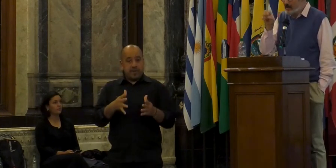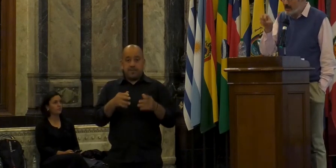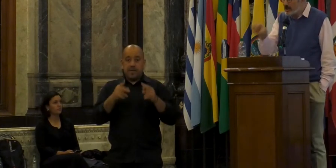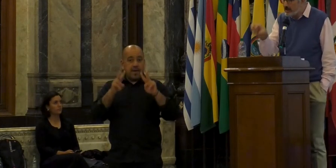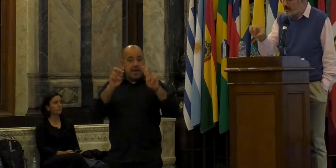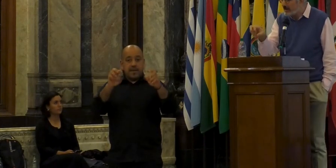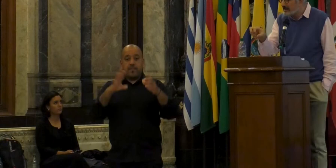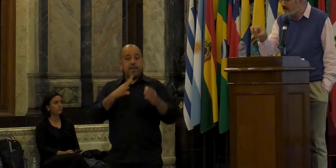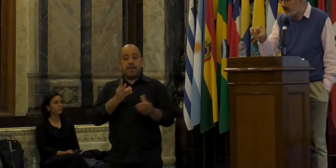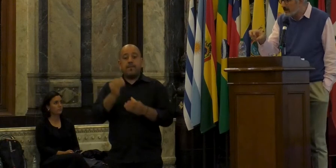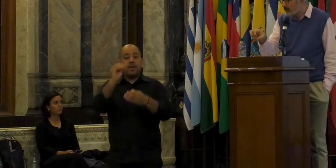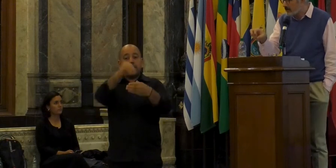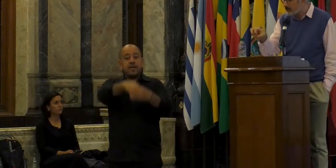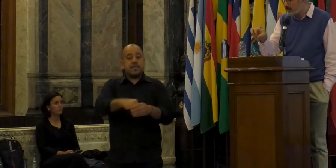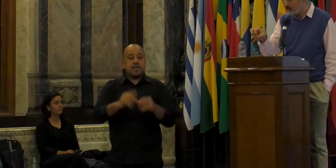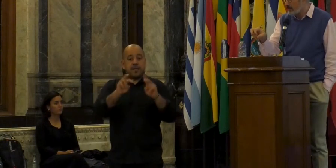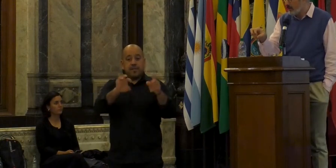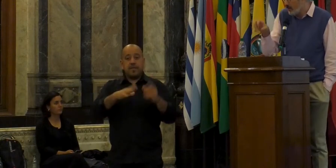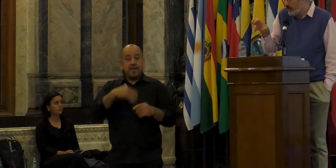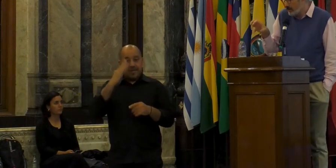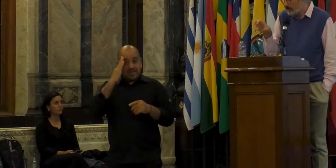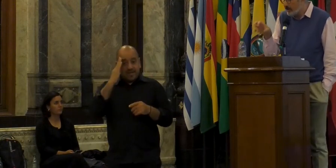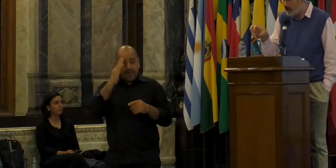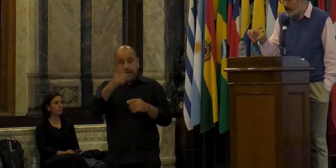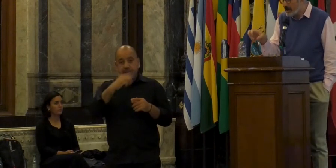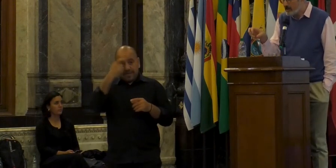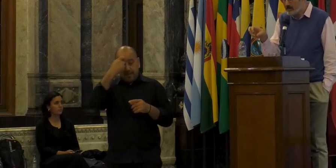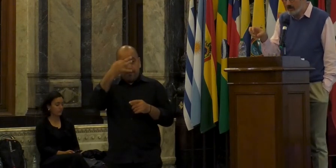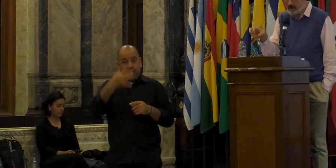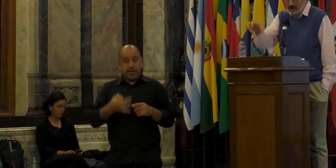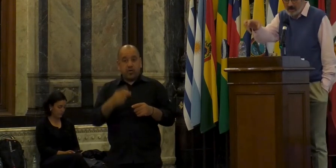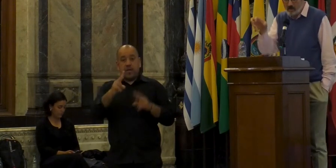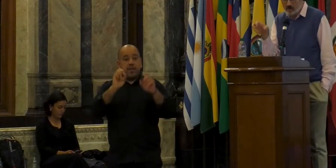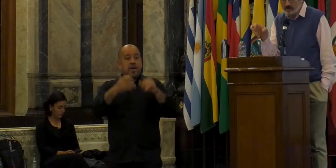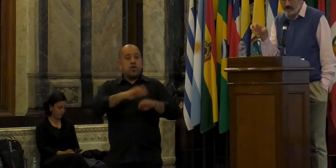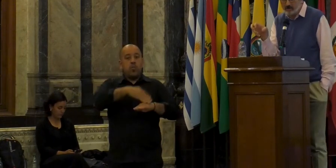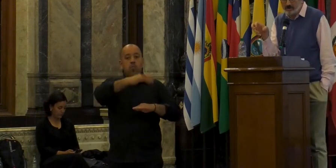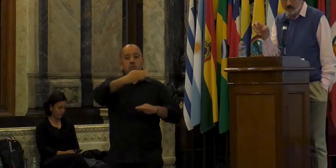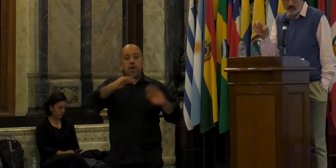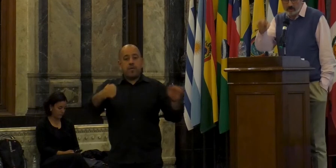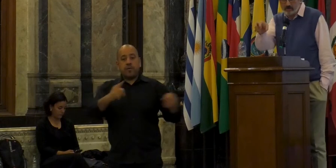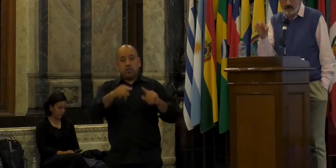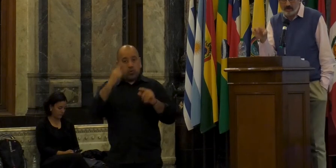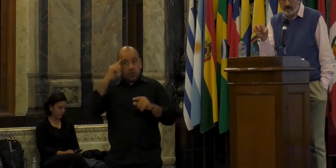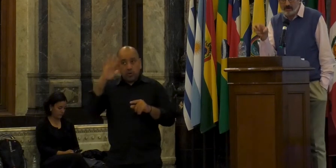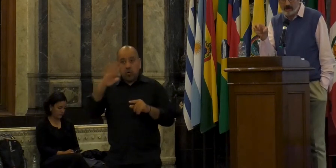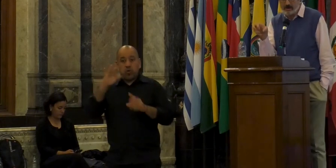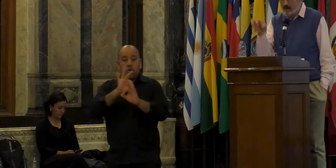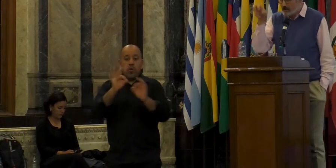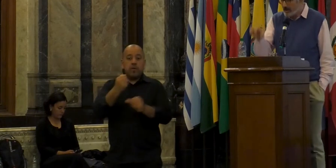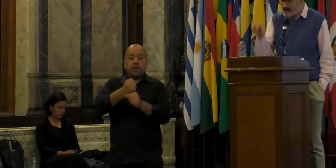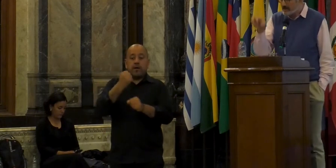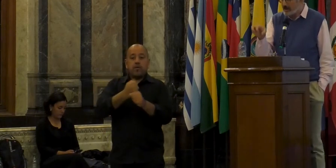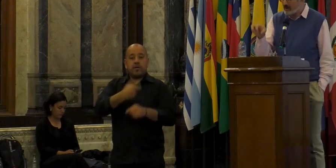la intervención de saberes expertos como los del mobiliario, pero también como los de los psicólogos o los trabajadores